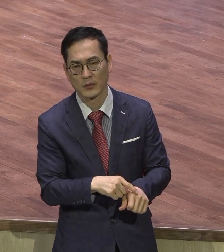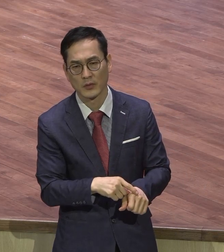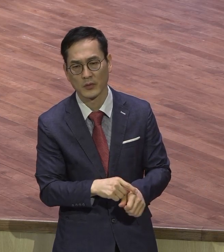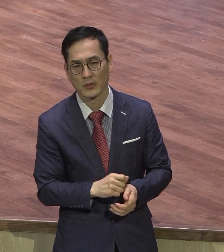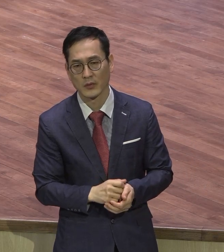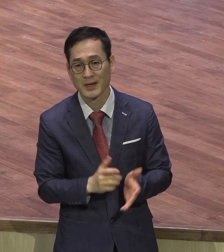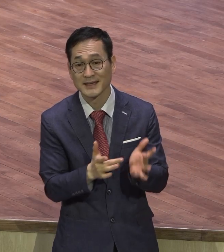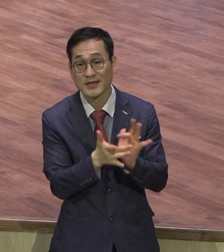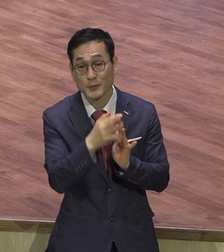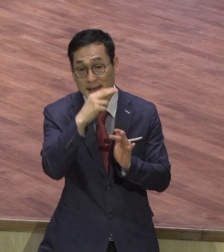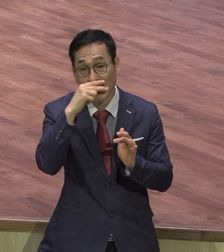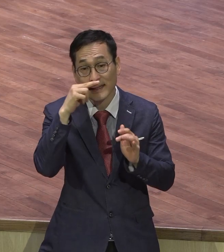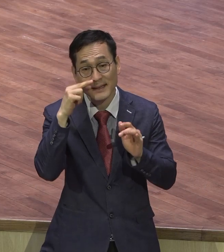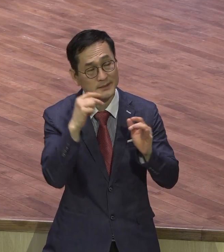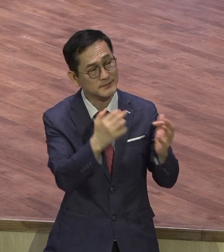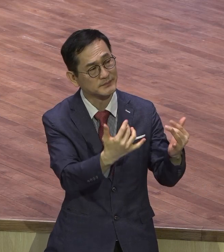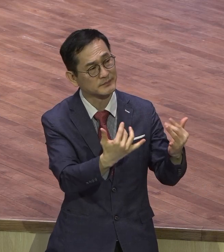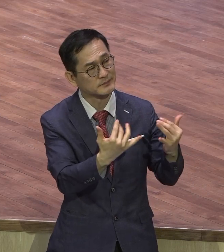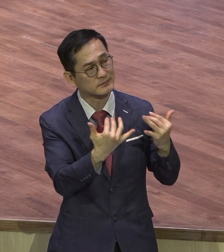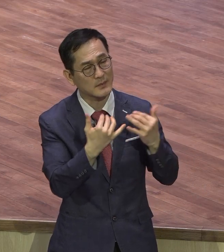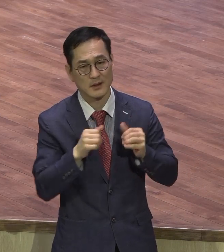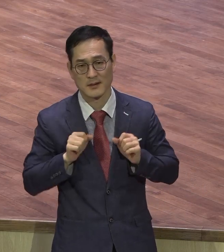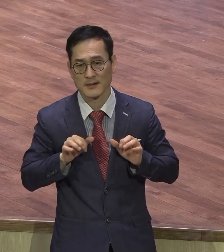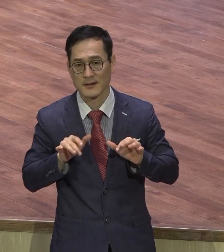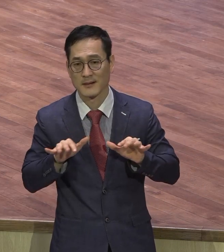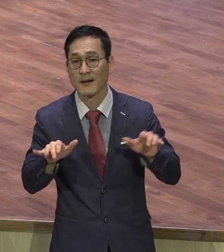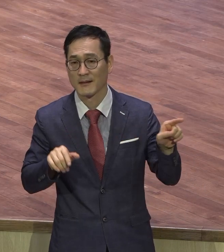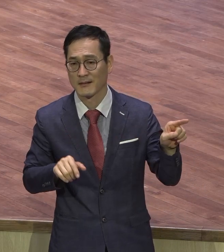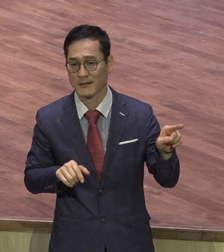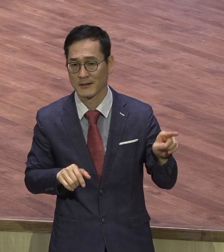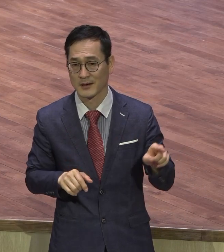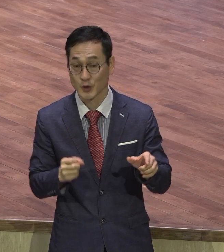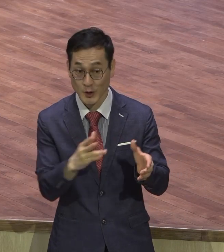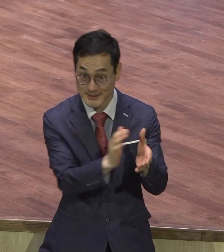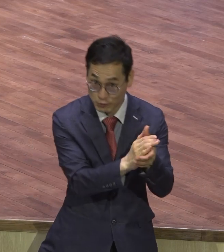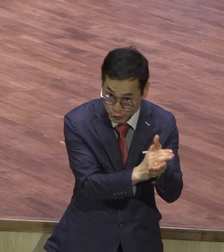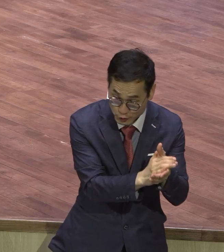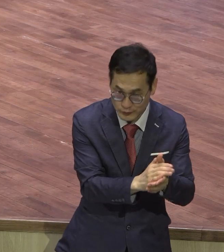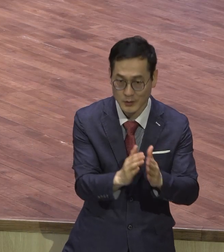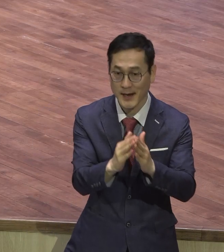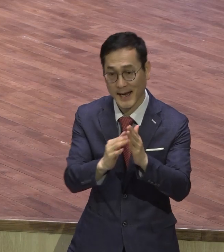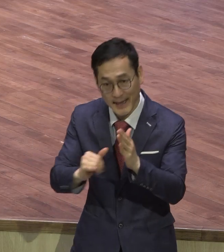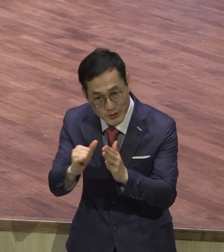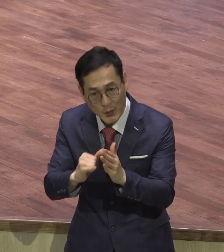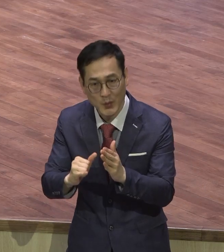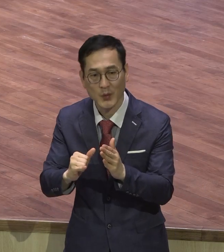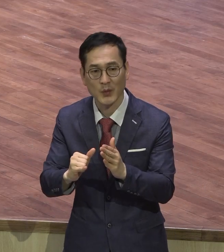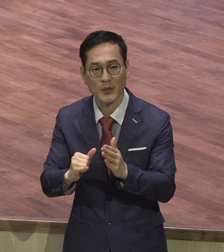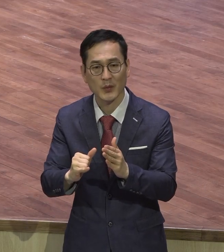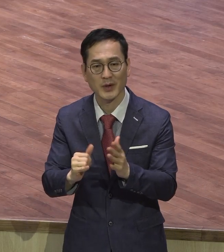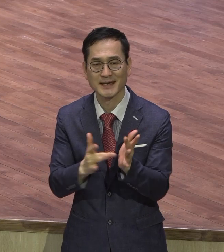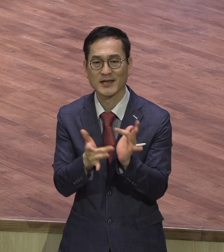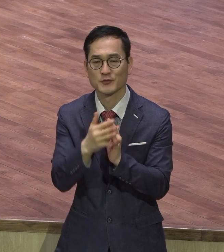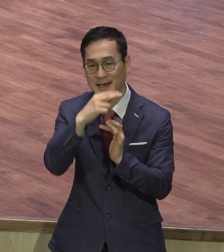향기가 나, 향기가. 친구 집안에도 마찬가지. 가족 간에도 마찬가지. 향기가 나.